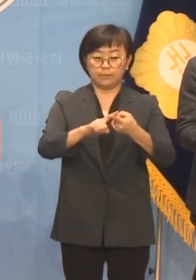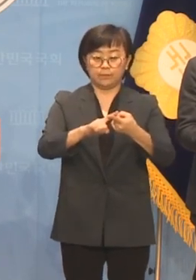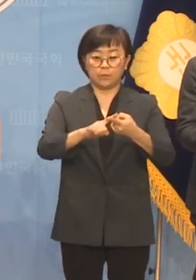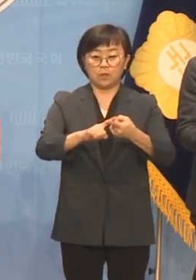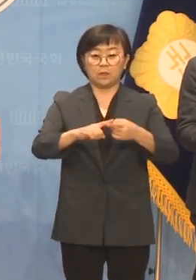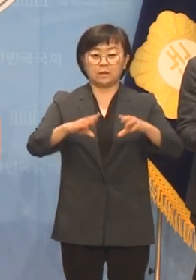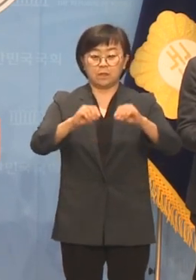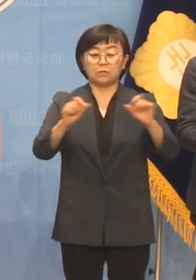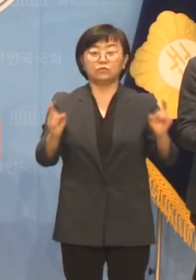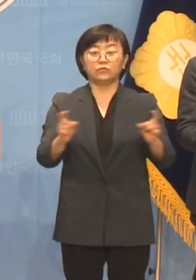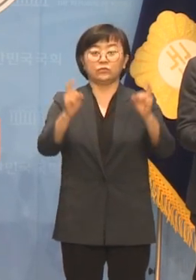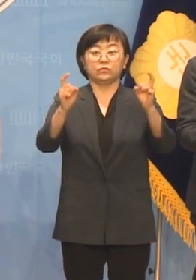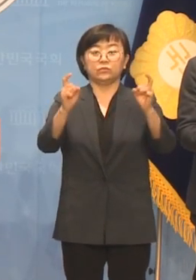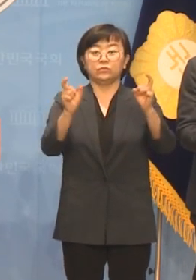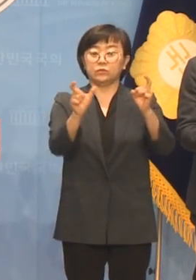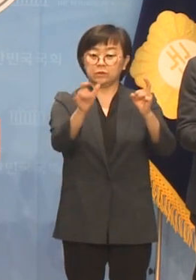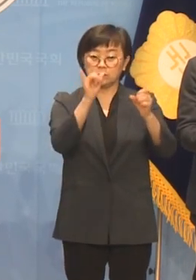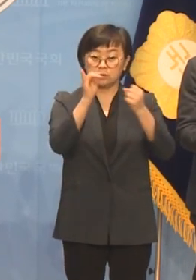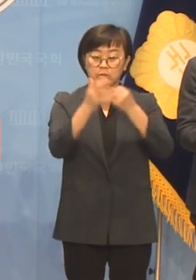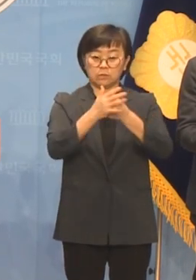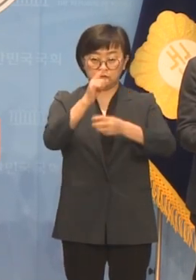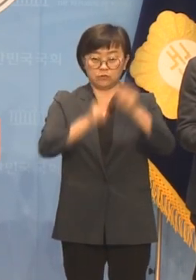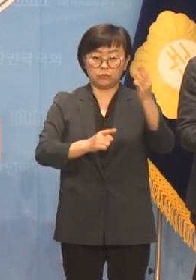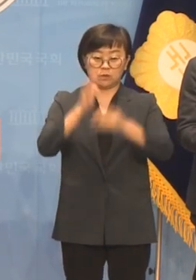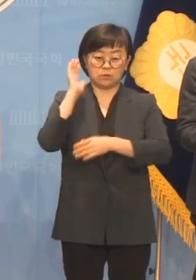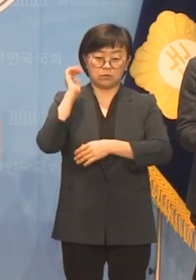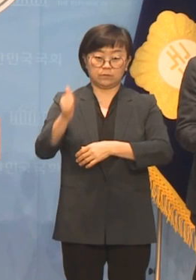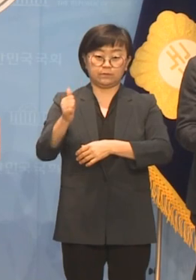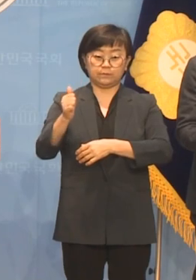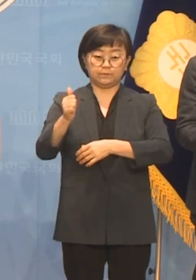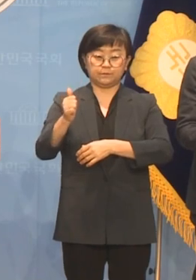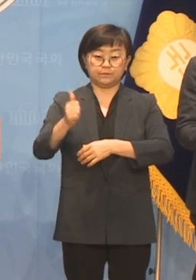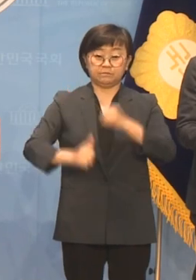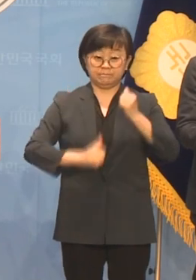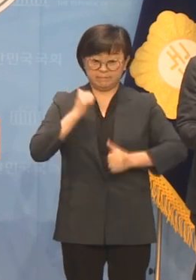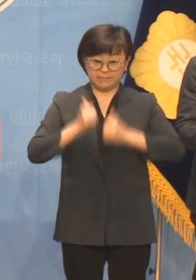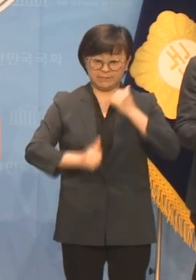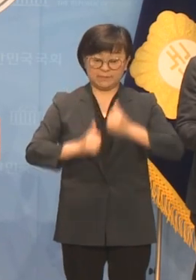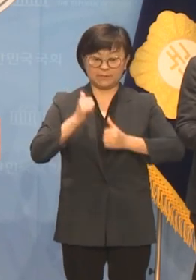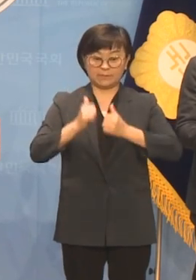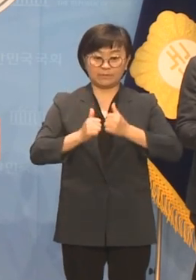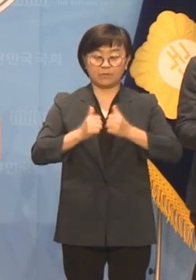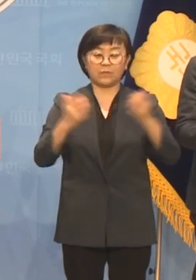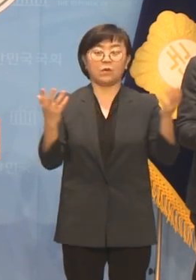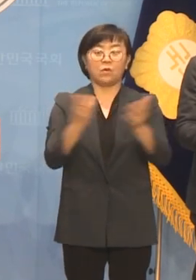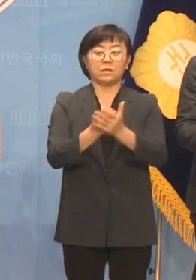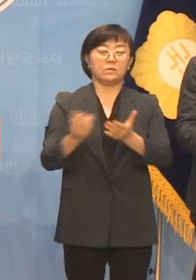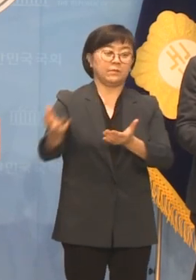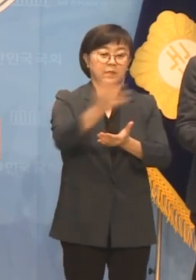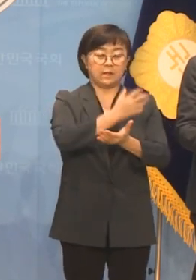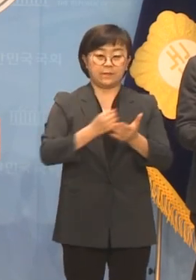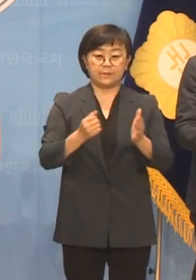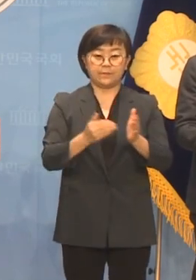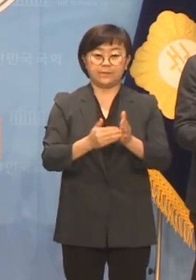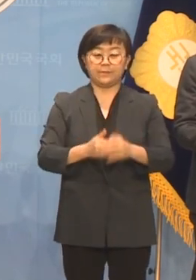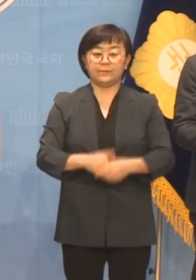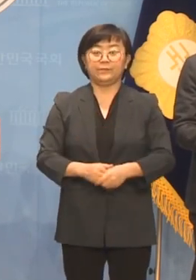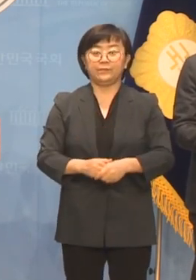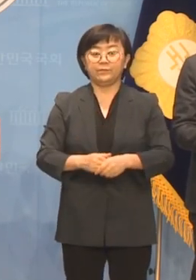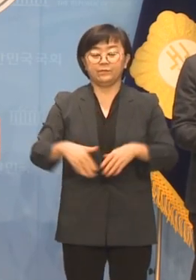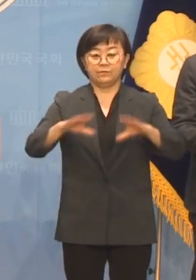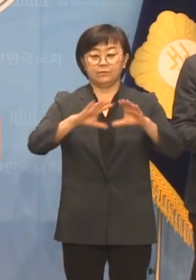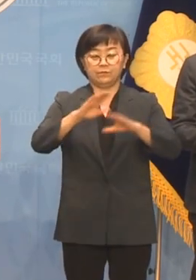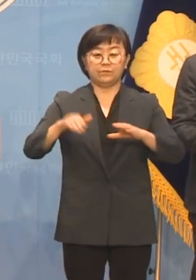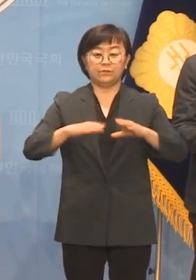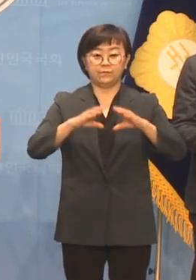분쟁 지역으로 표기했다가 윤석열 대통령이 대로하자 전량 회수하였습니다. 우리